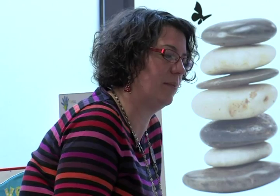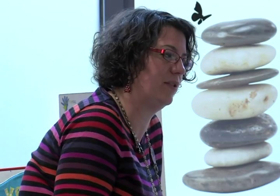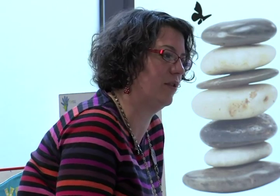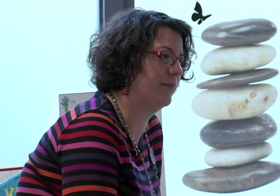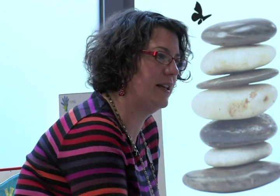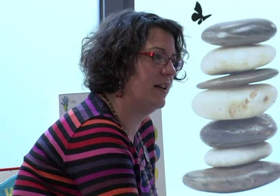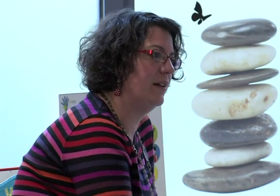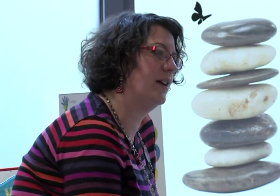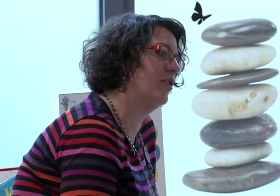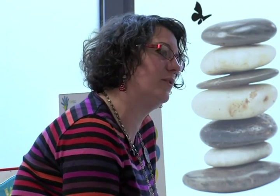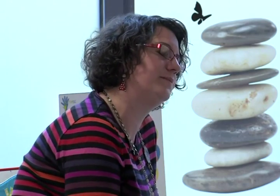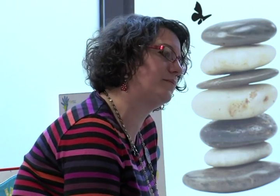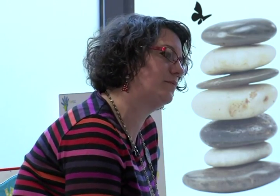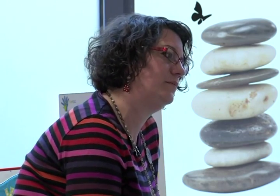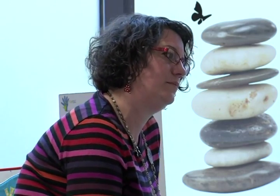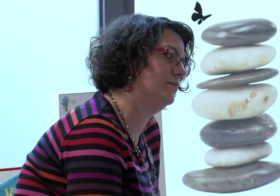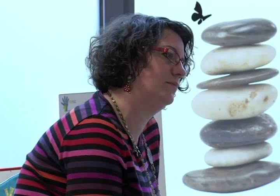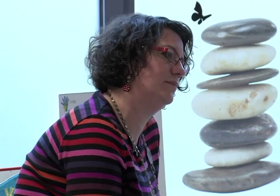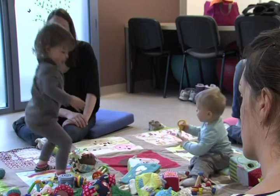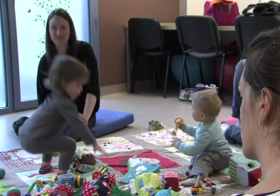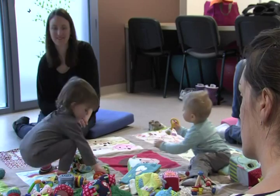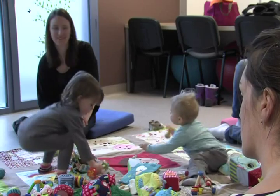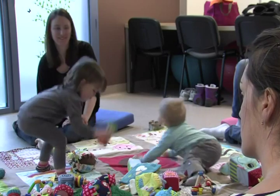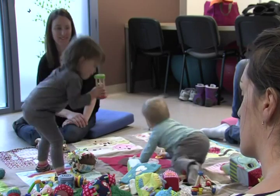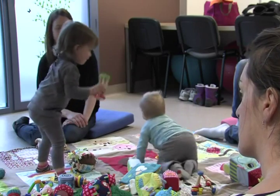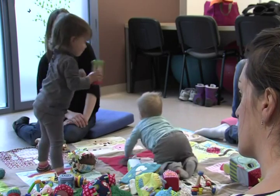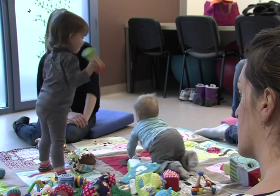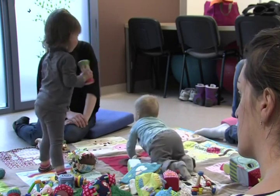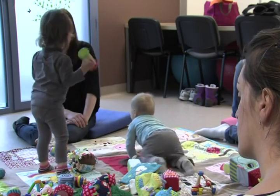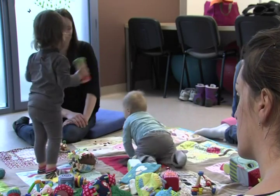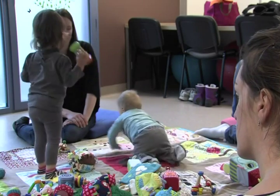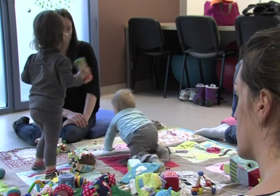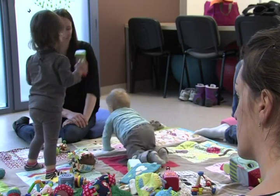ont déjà un argument, marcher à 4 pattes n'a jamais empêché personne de marcher debout.